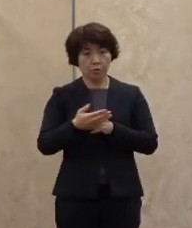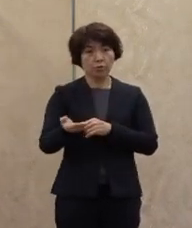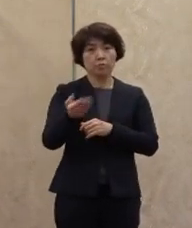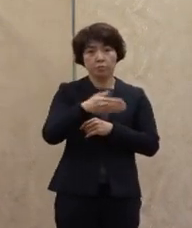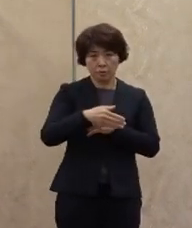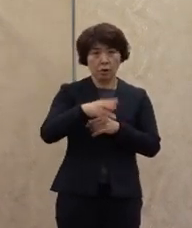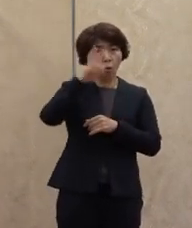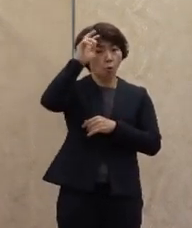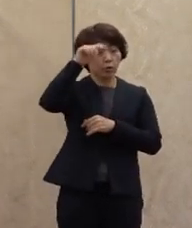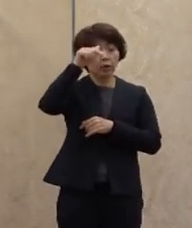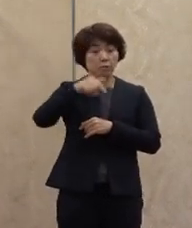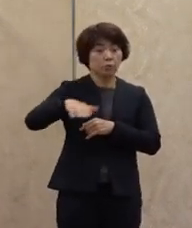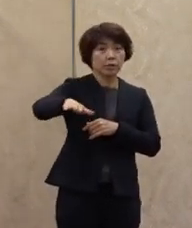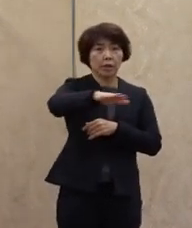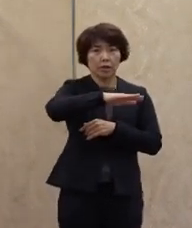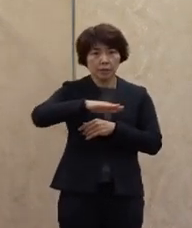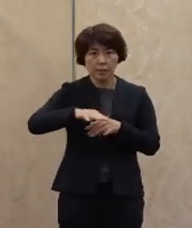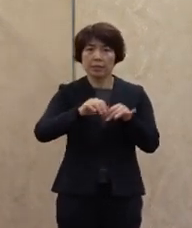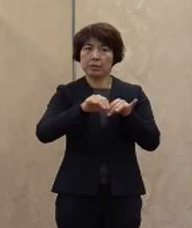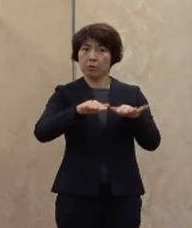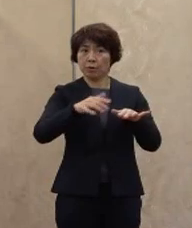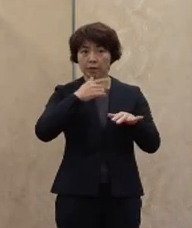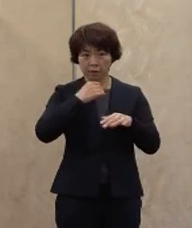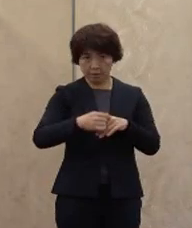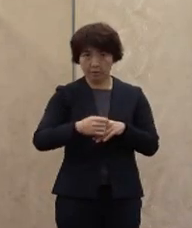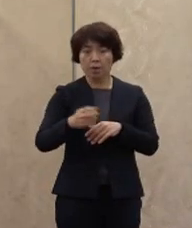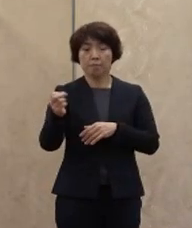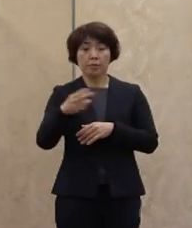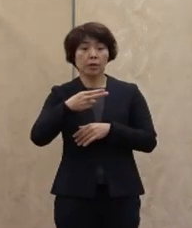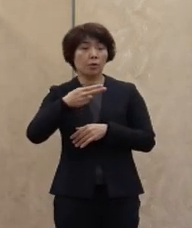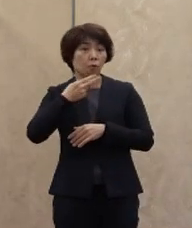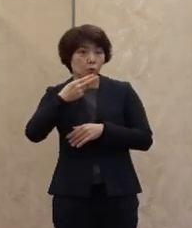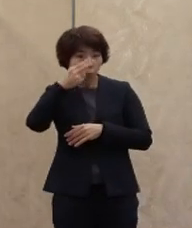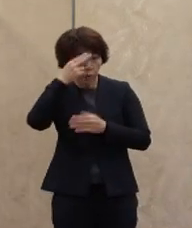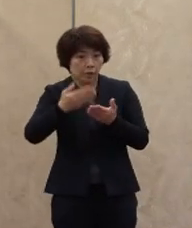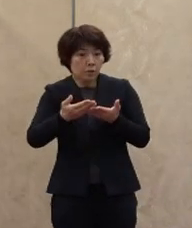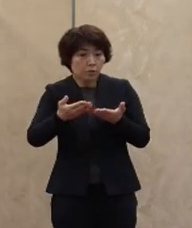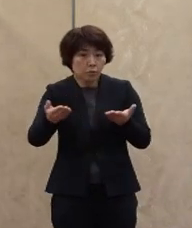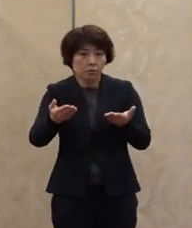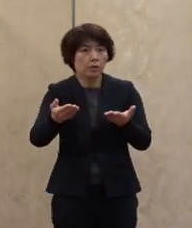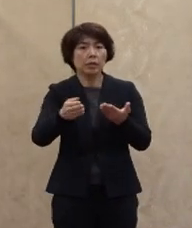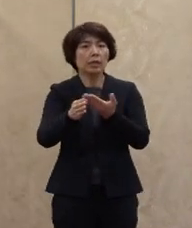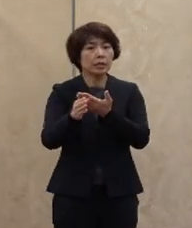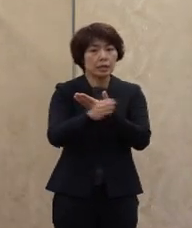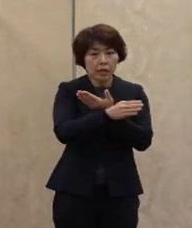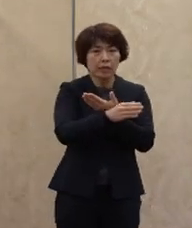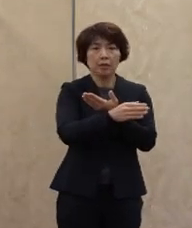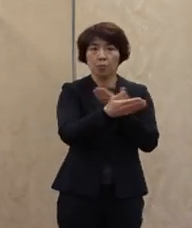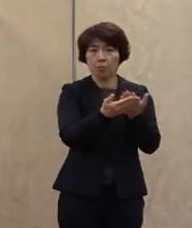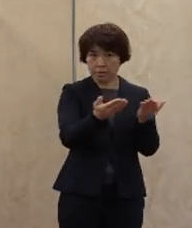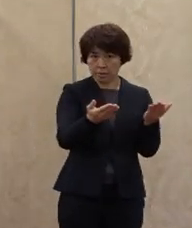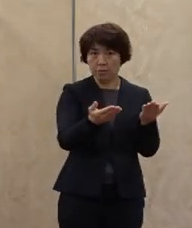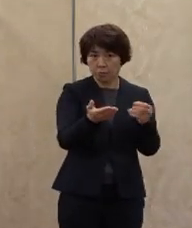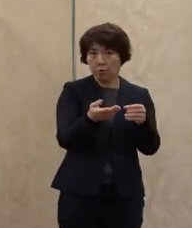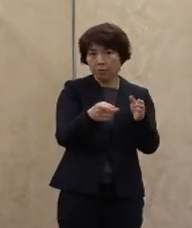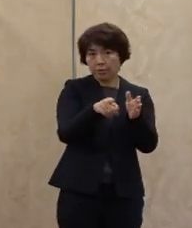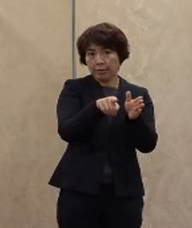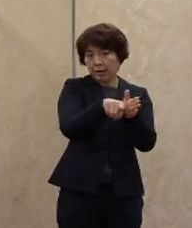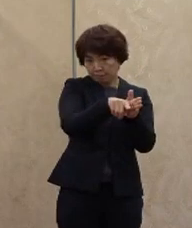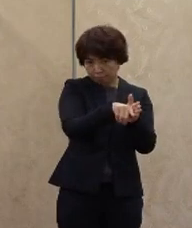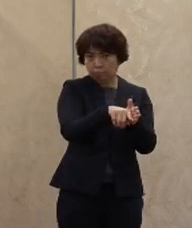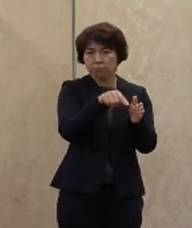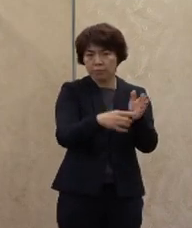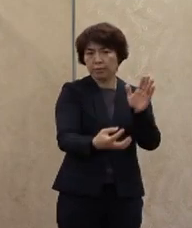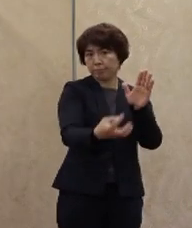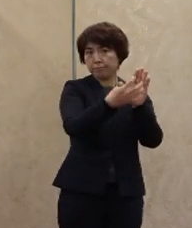大阪府全域にこれを広げていきます。またお酒を提供する店以外にも飲食店を広げていきます。これは大阪市内も一緒です。